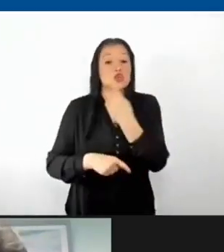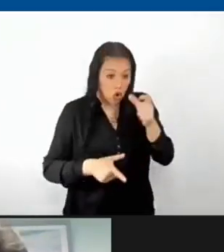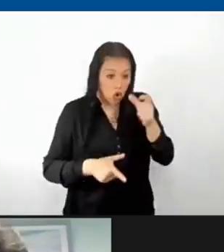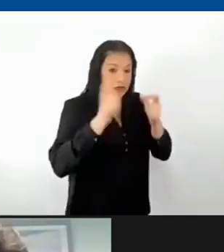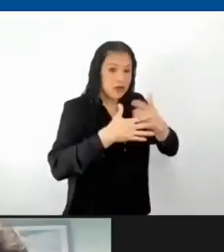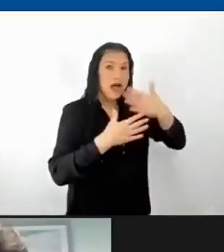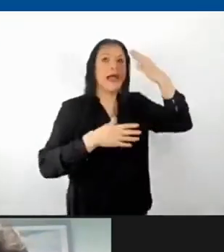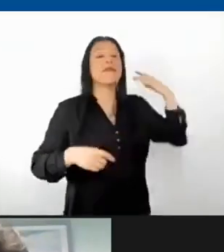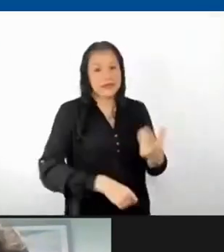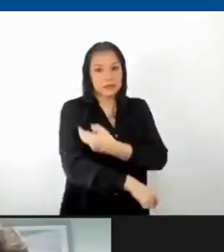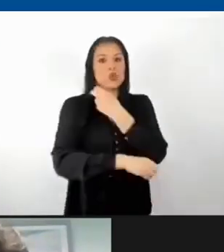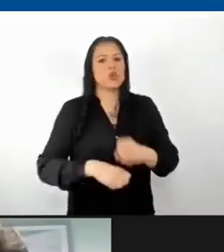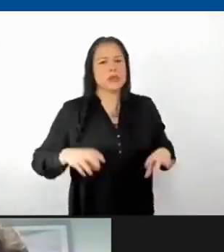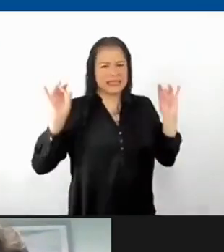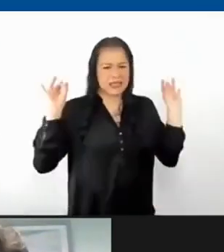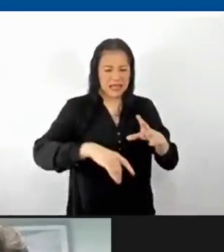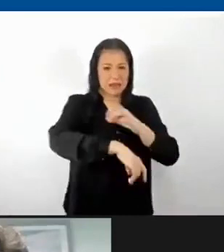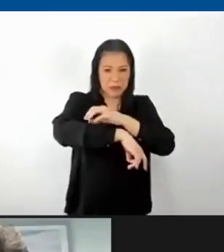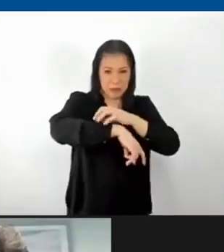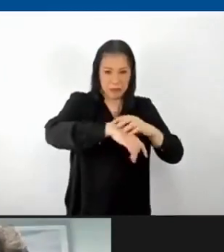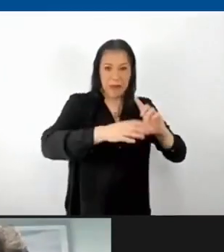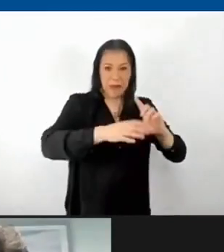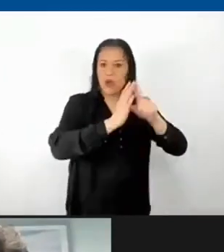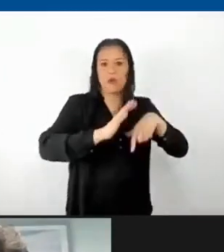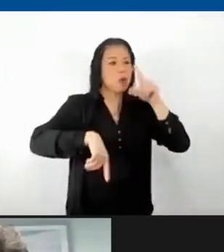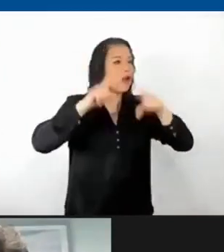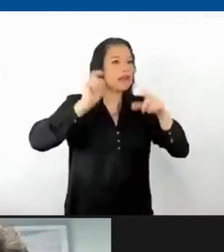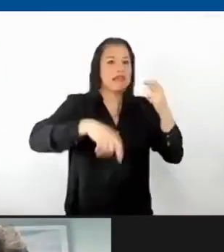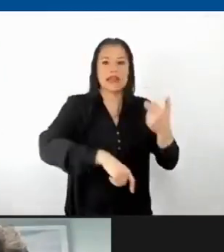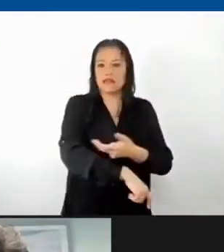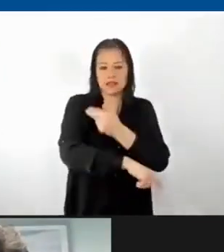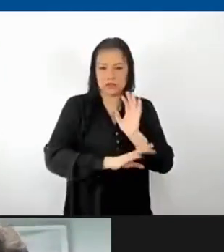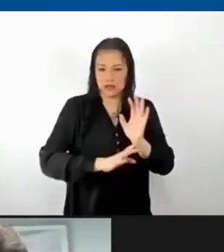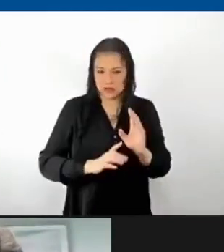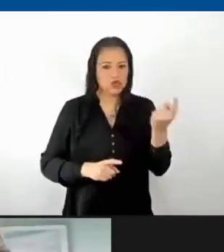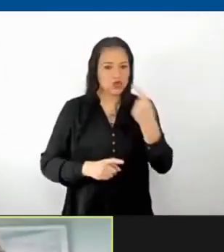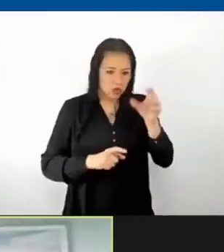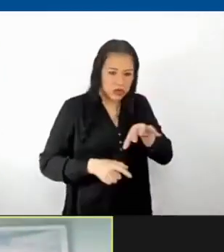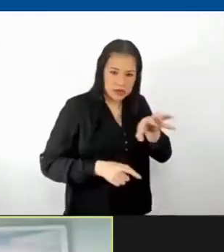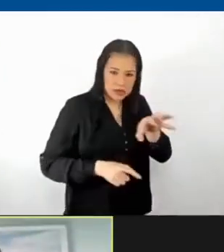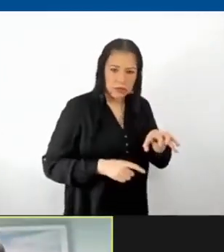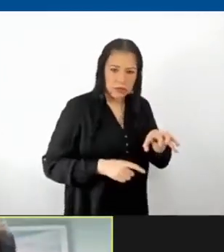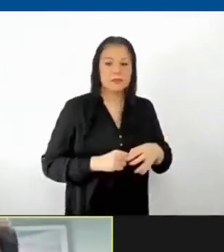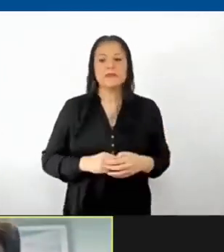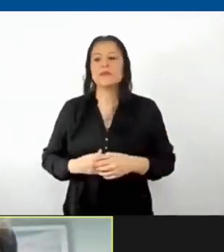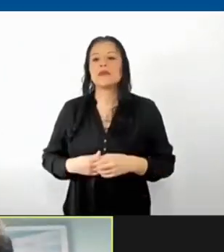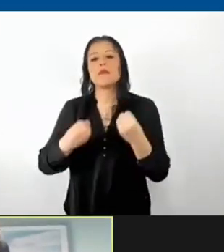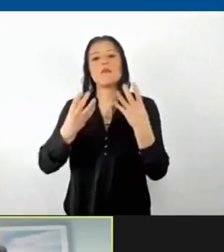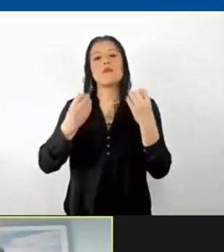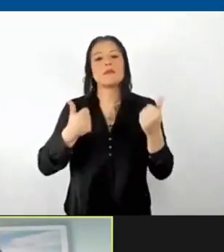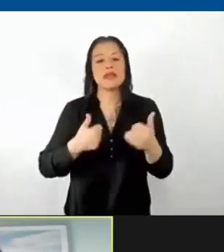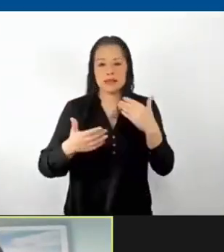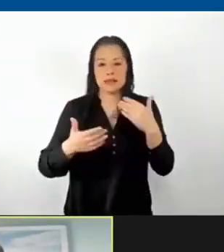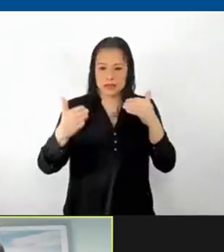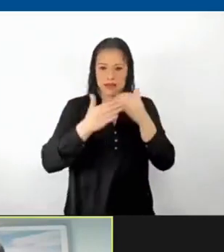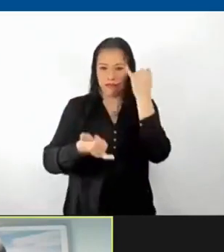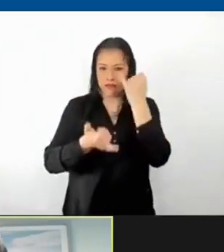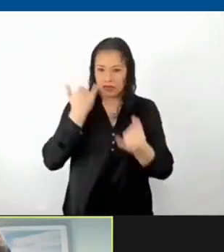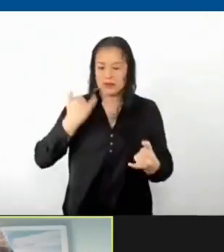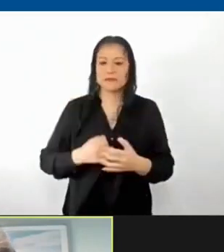grave alergia después de una inyección intramuscular. Bien, doctor Elmer, estamos llegando a la parte